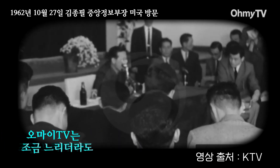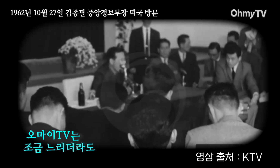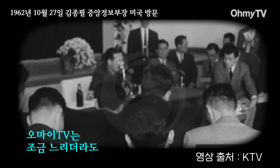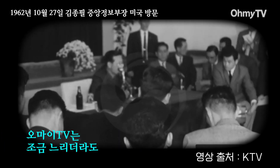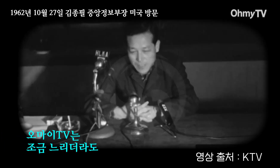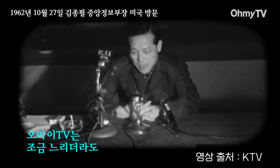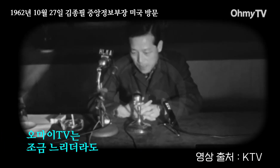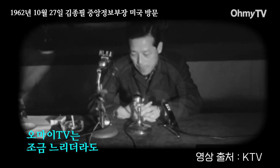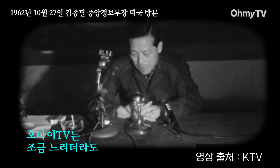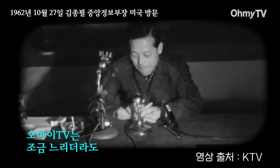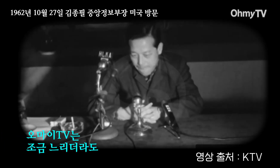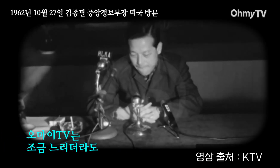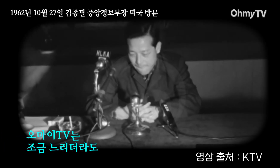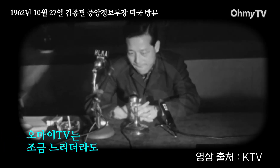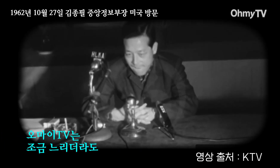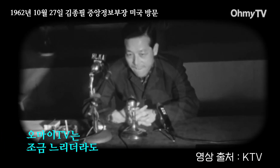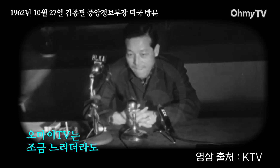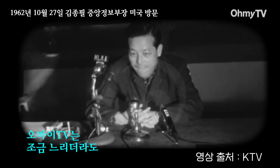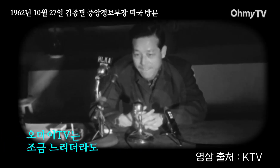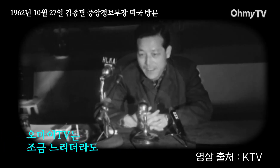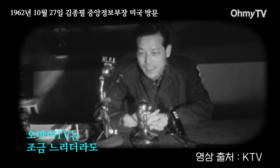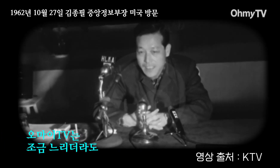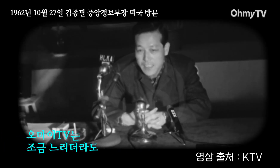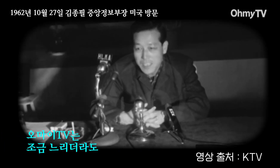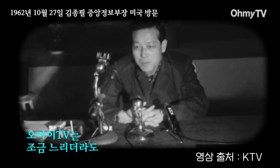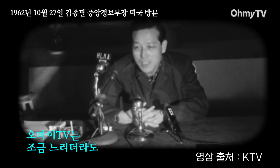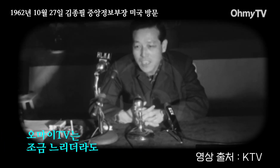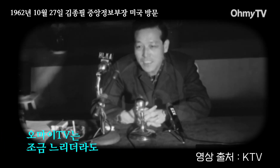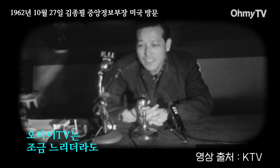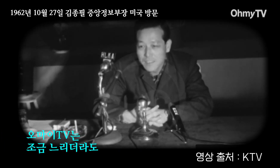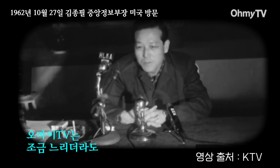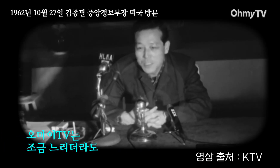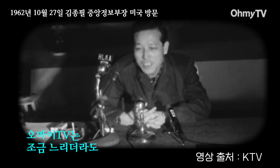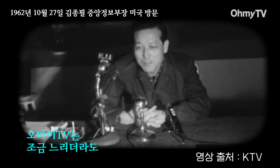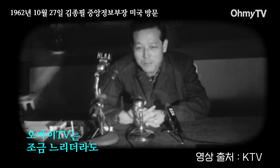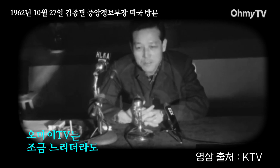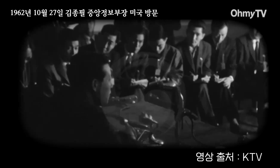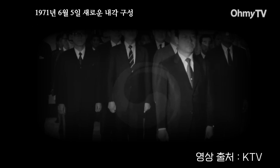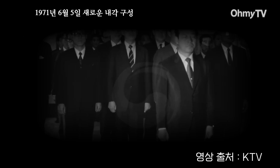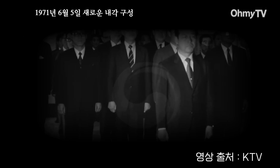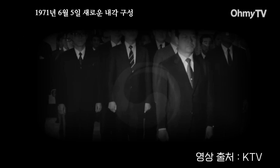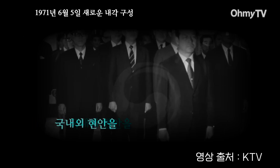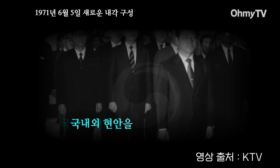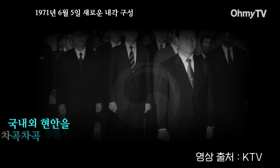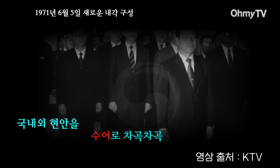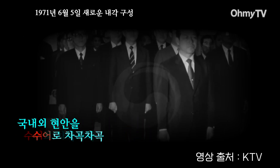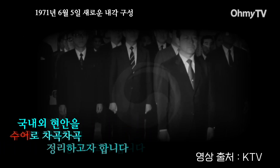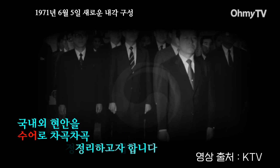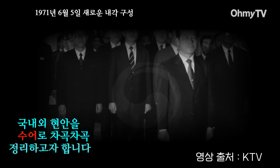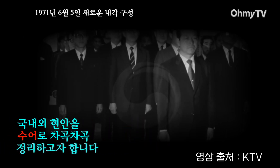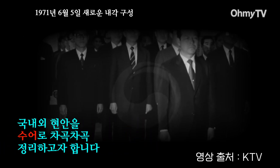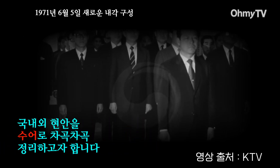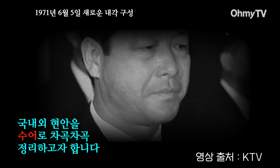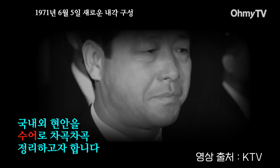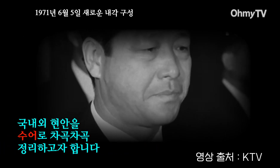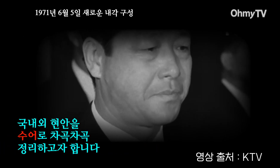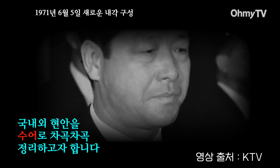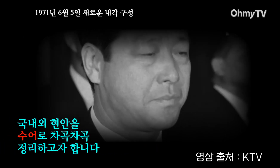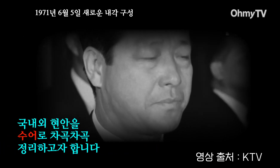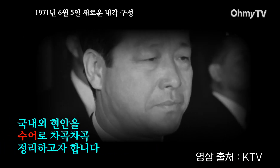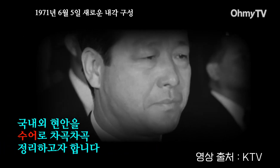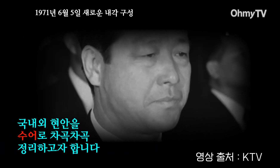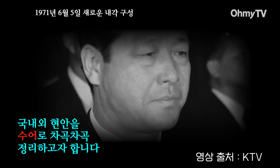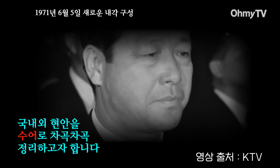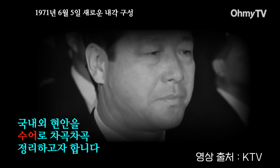미국과 일본을 방문하는 김종필 중앙정보부장은 출발에 앞서 기자들과 회견하고 박정희 대통령은 지난 6월